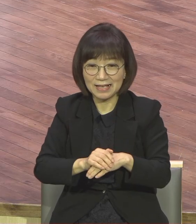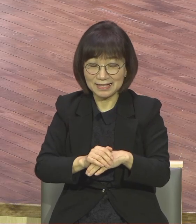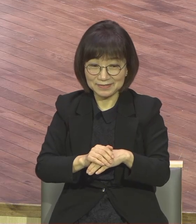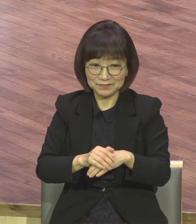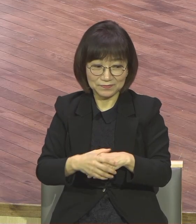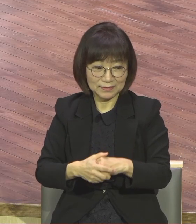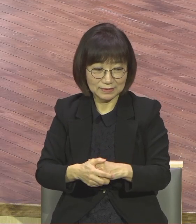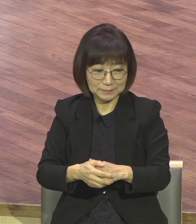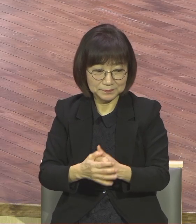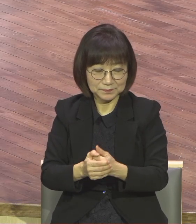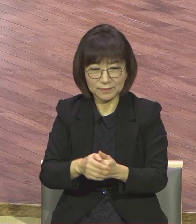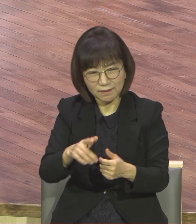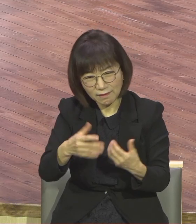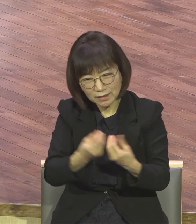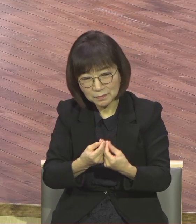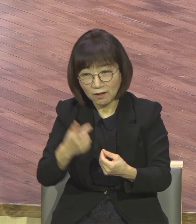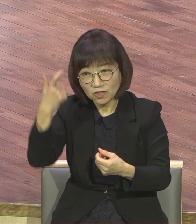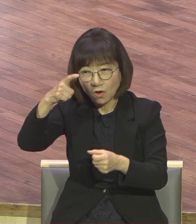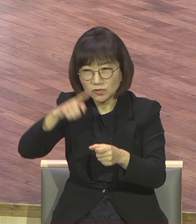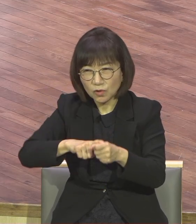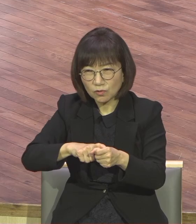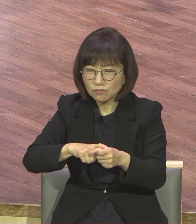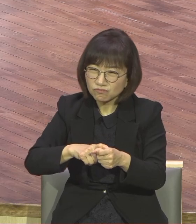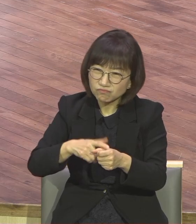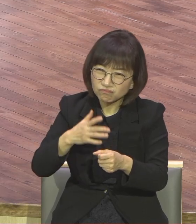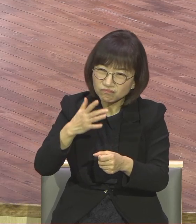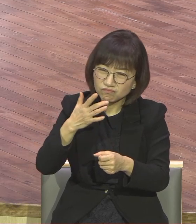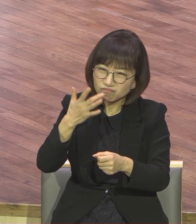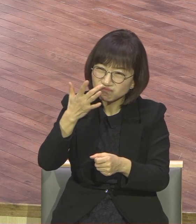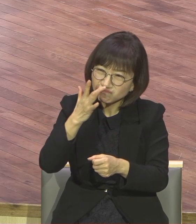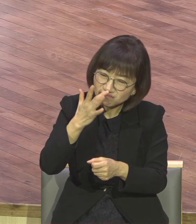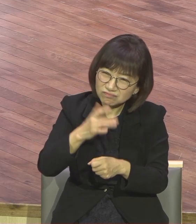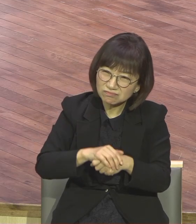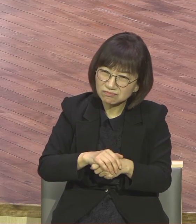어정쩡한 almost Christian 되면 안 돼요.